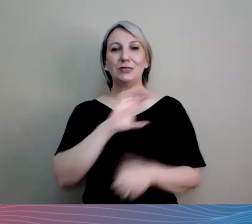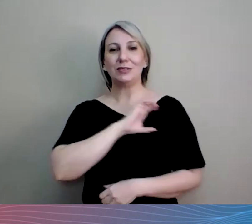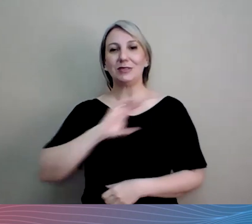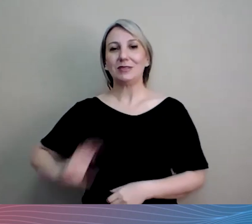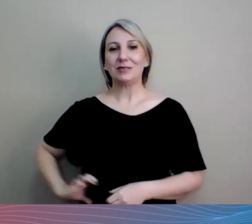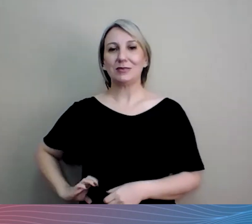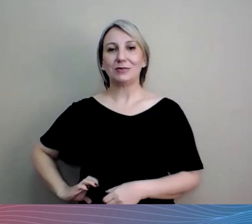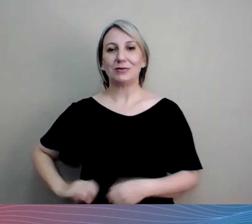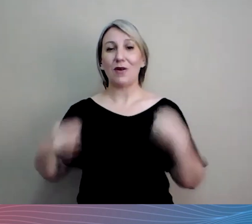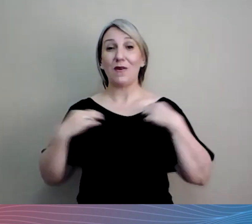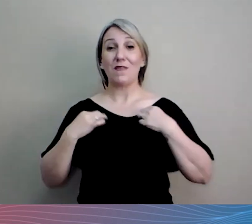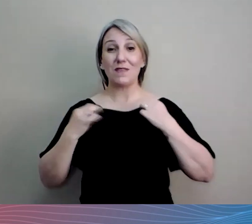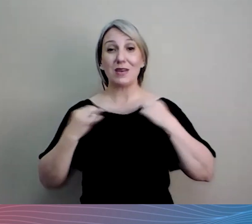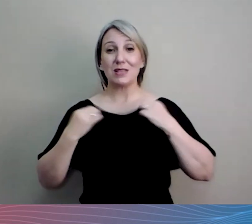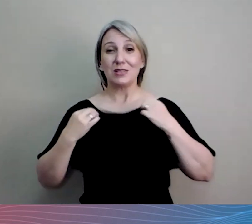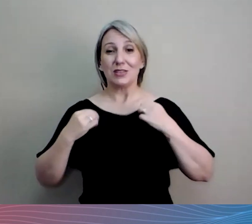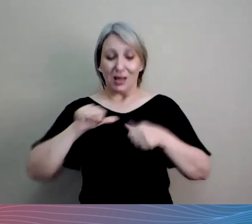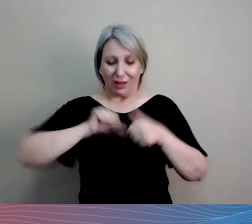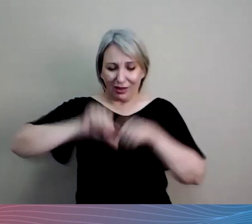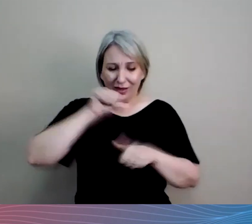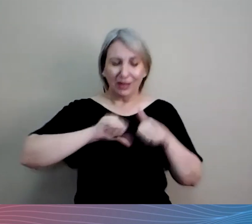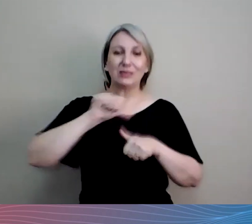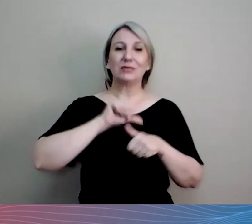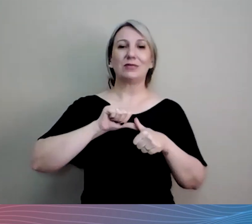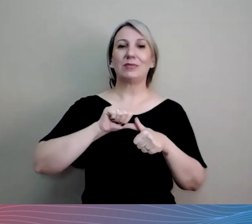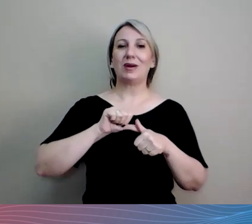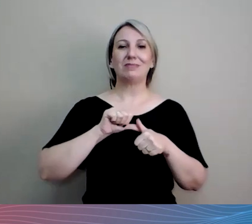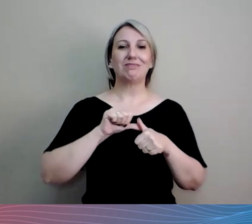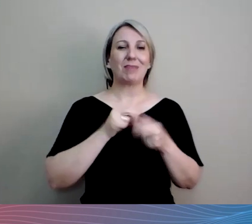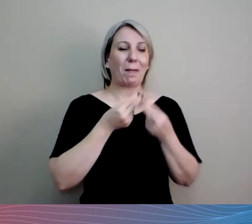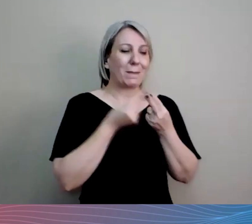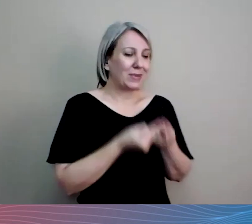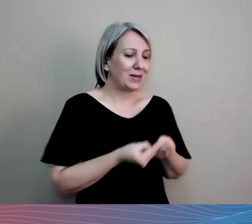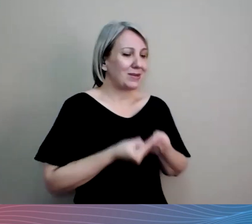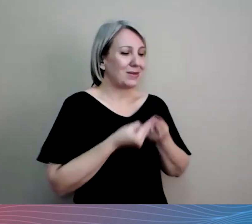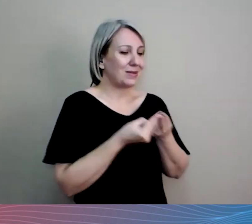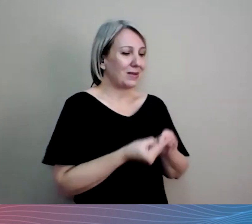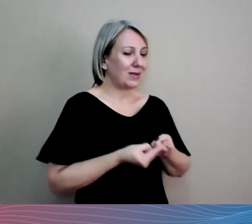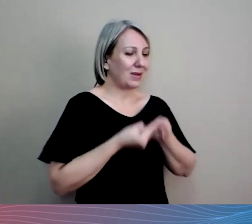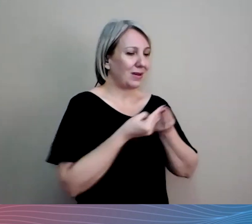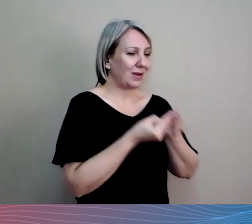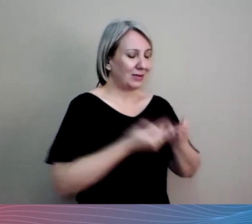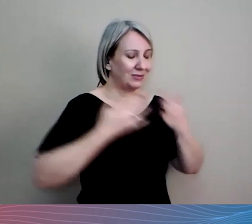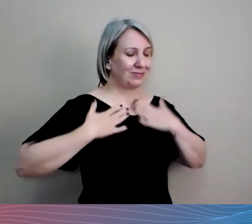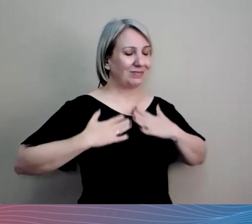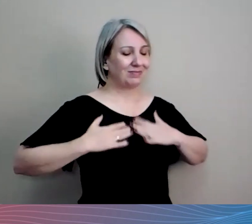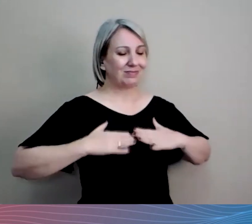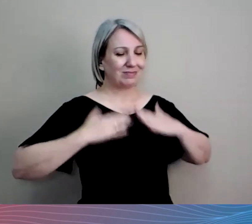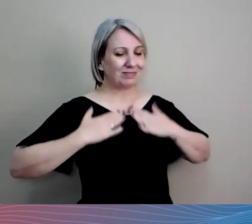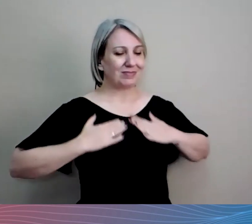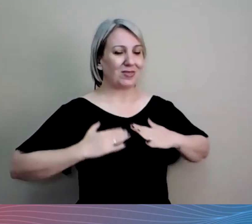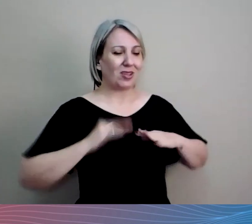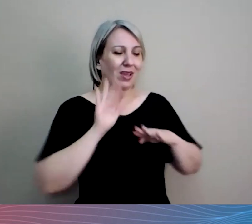de bondade, de humildade, de mansidão e de longanimidade. E